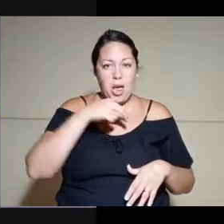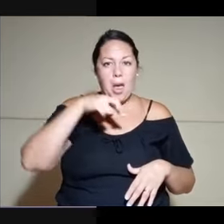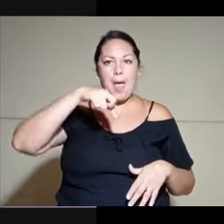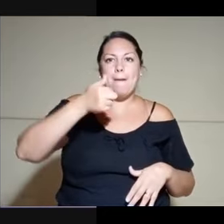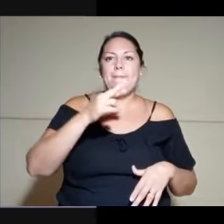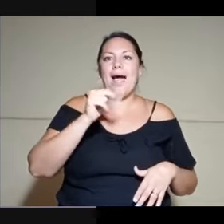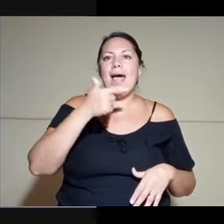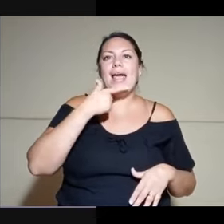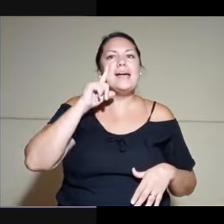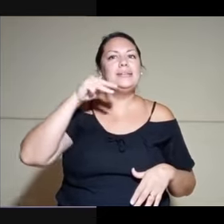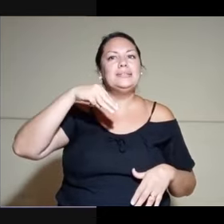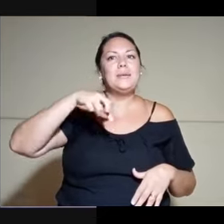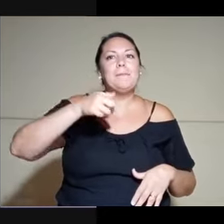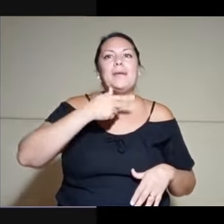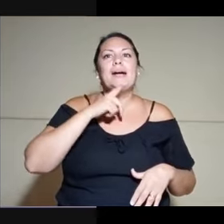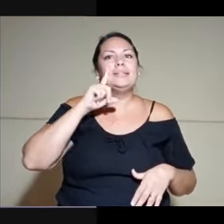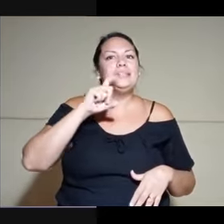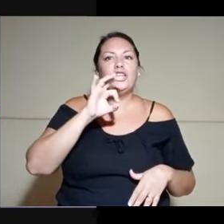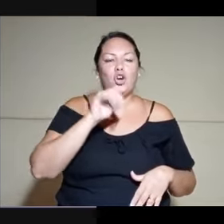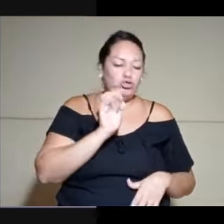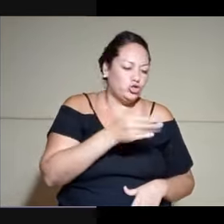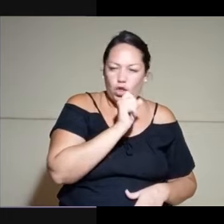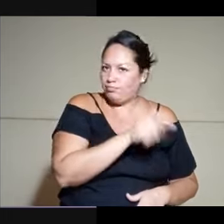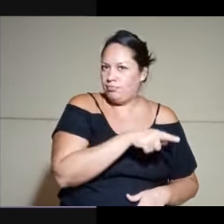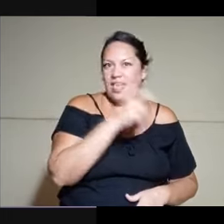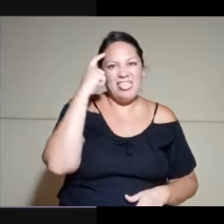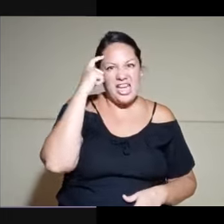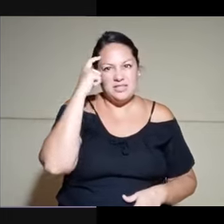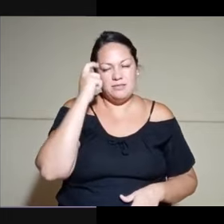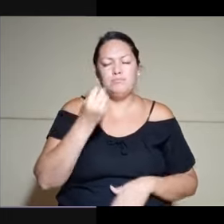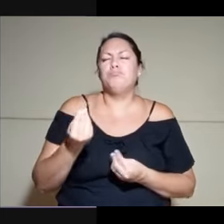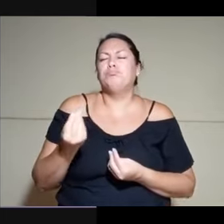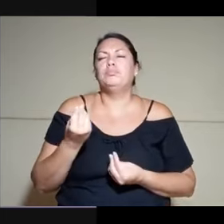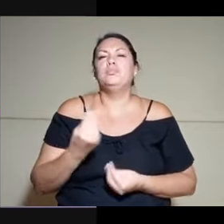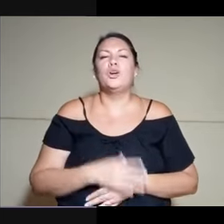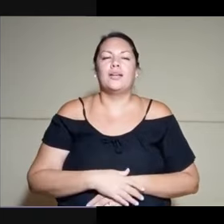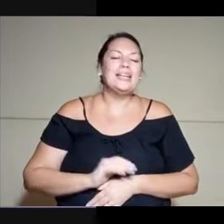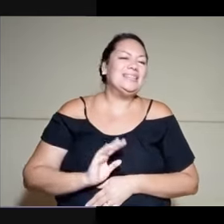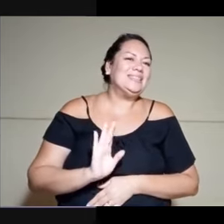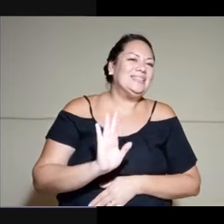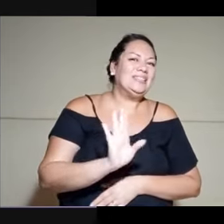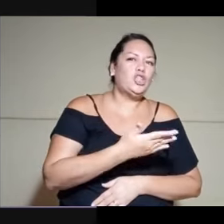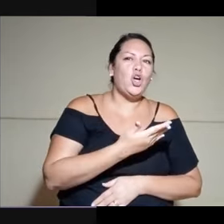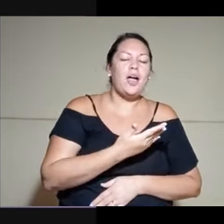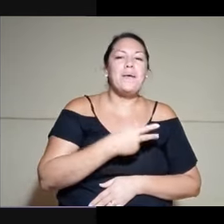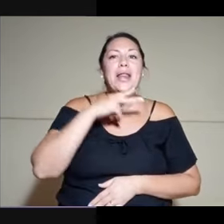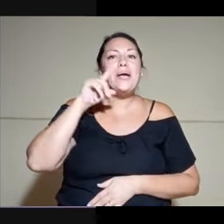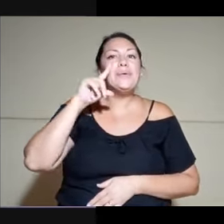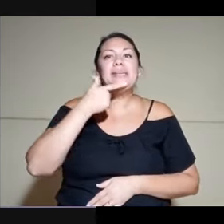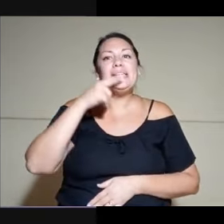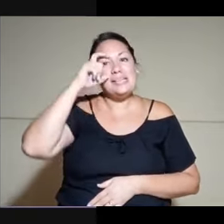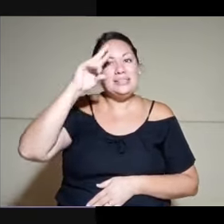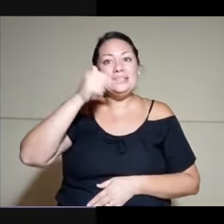craneal que todas sus fibras son parasimpáticas. Todas. O sea que es un nervio prácticamente